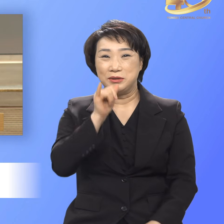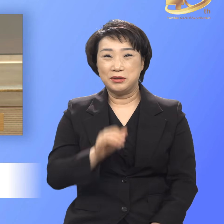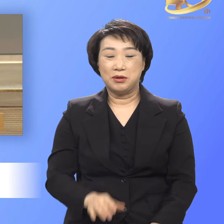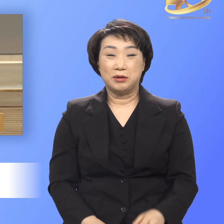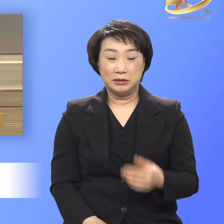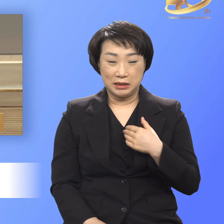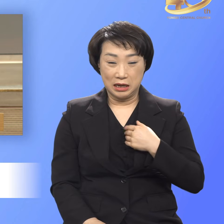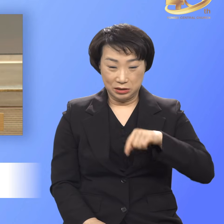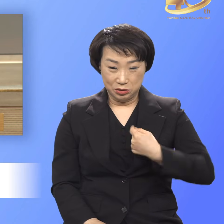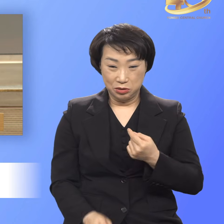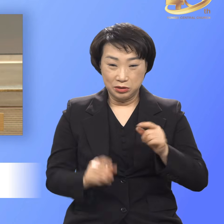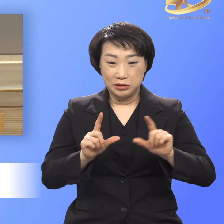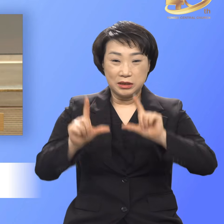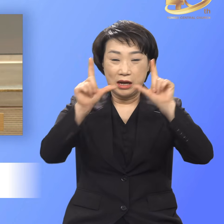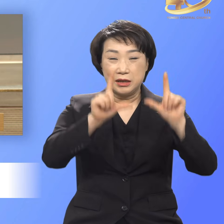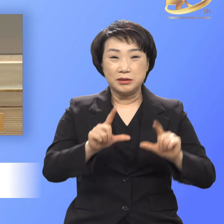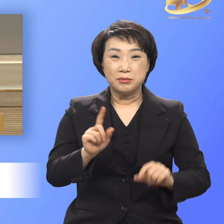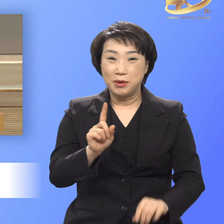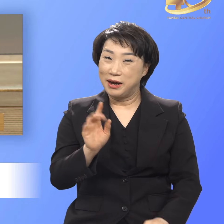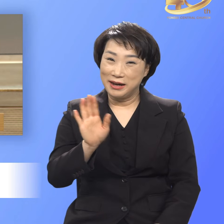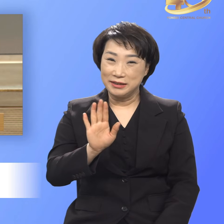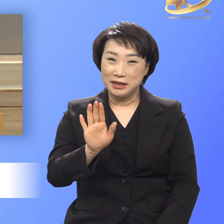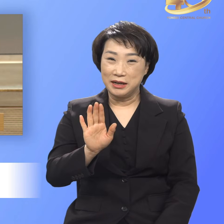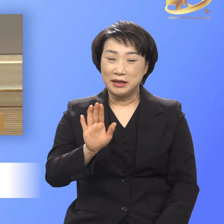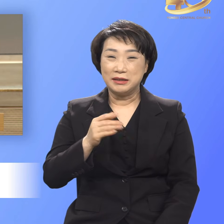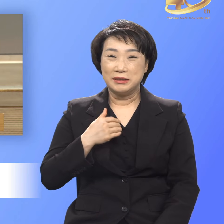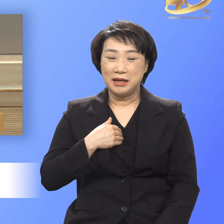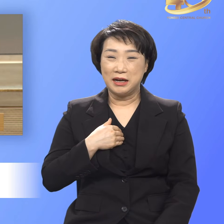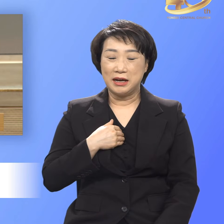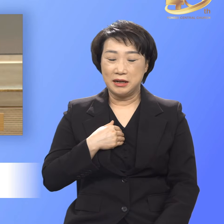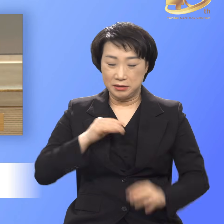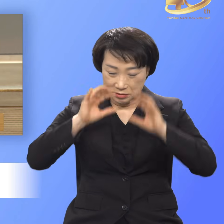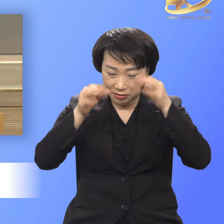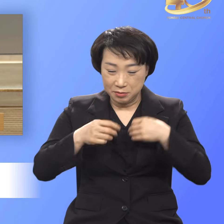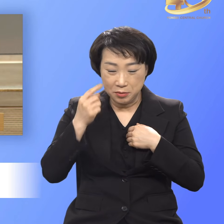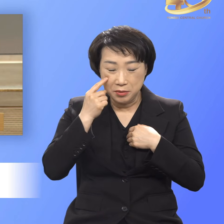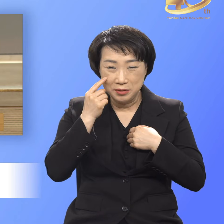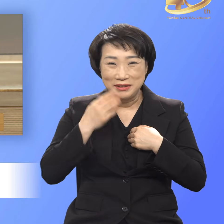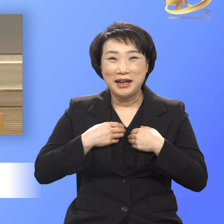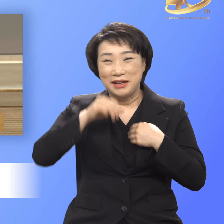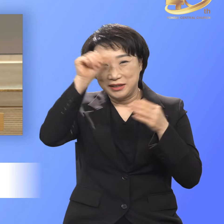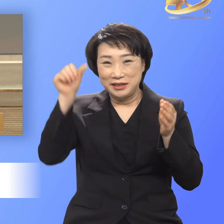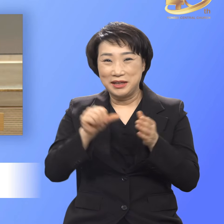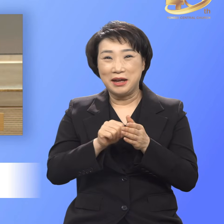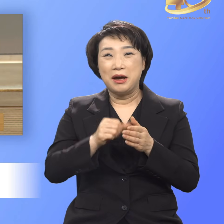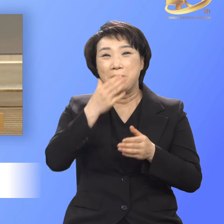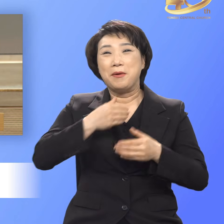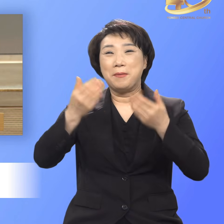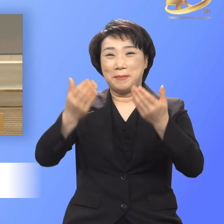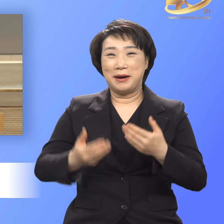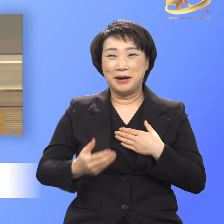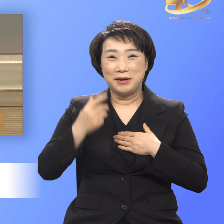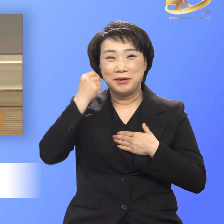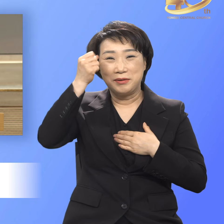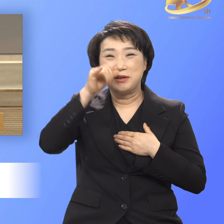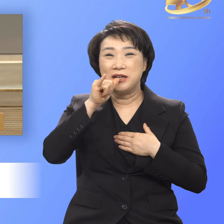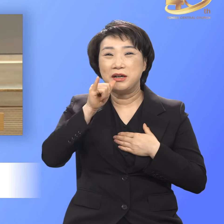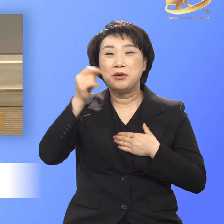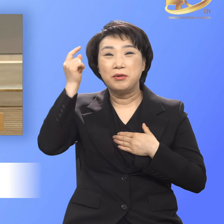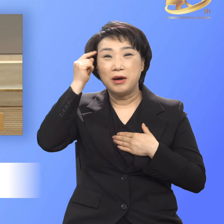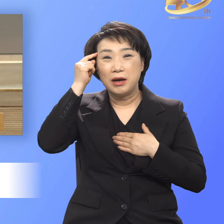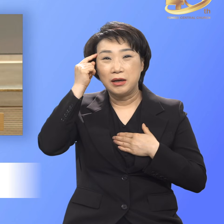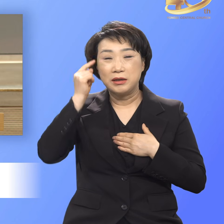근데 내가 사는 세월은 내가 참 복을 받은 사람이에요. 왜냐?